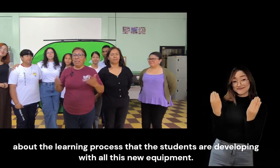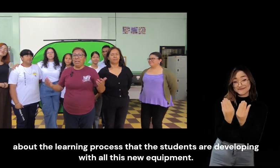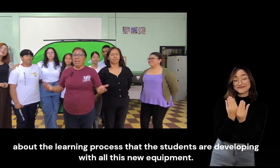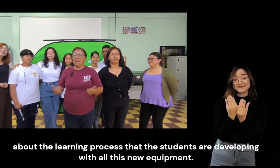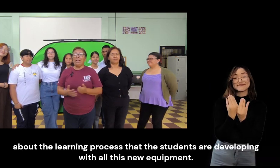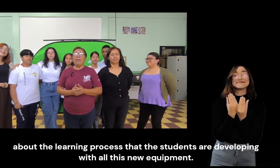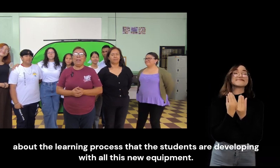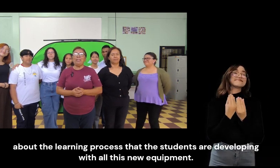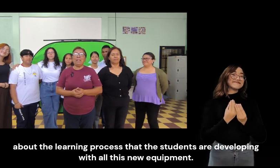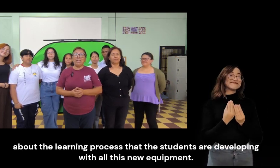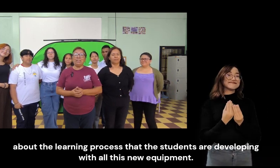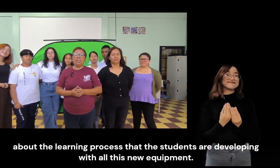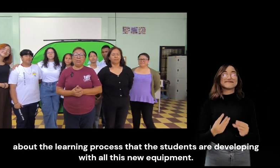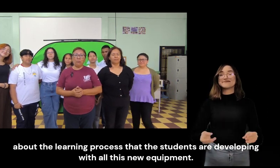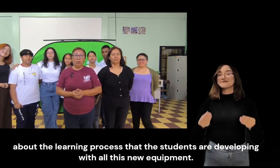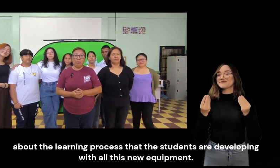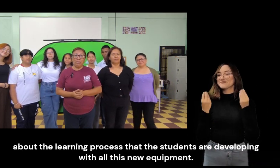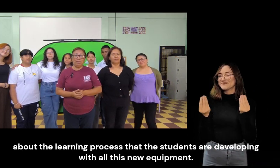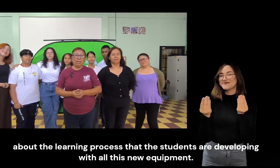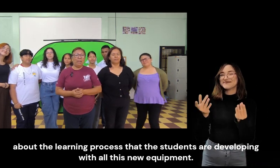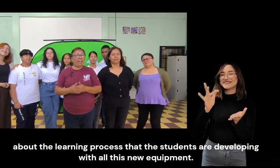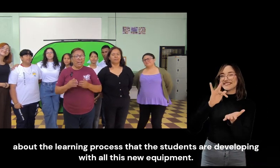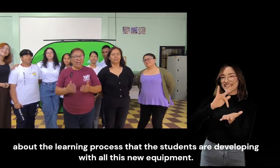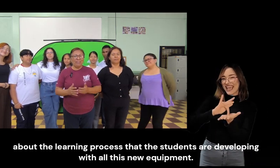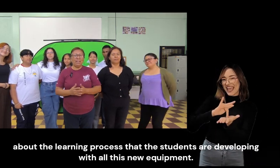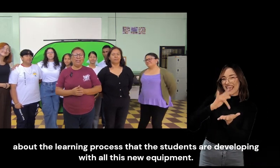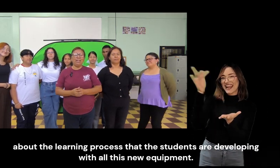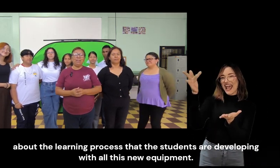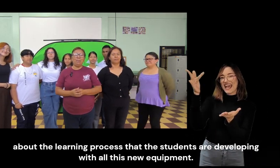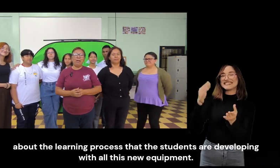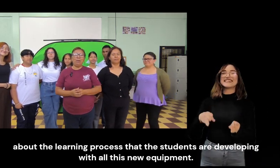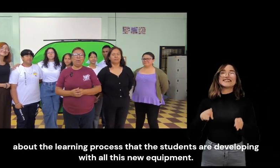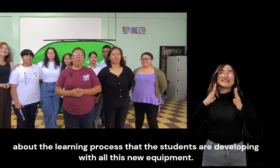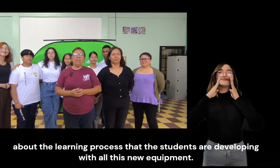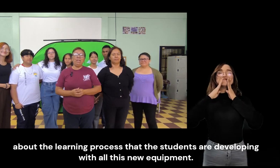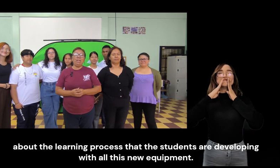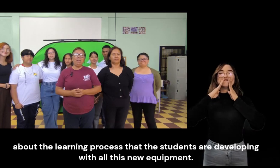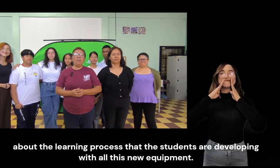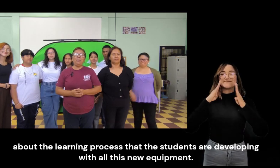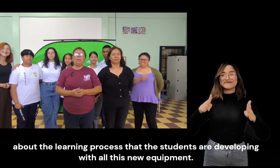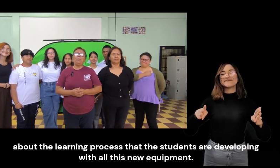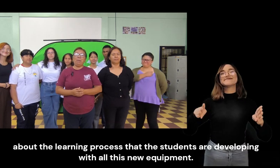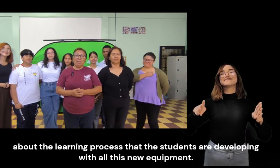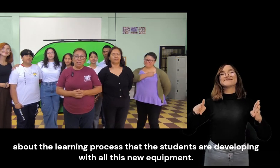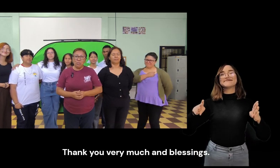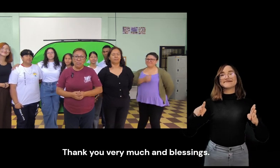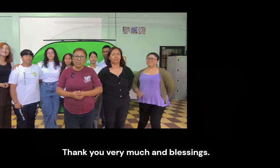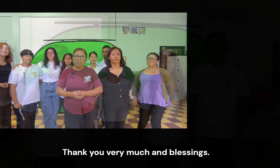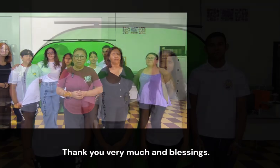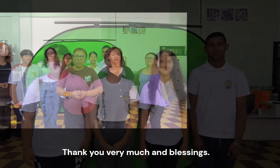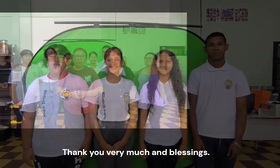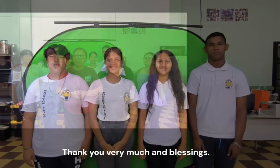de las clases de los jóvenes. Gracias de antemano y bendiciones a todos.